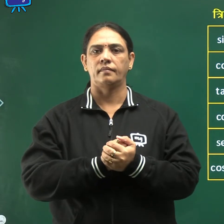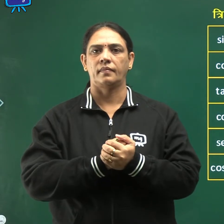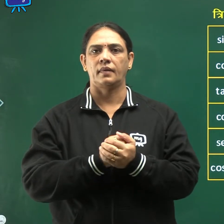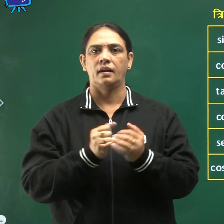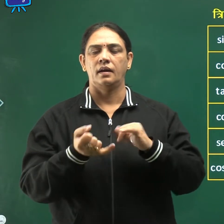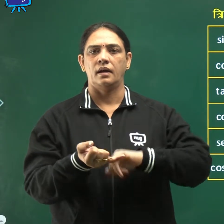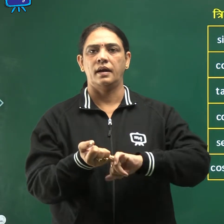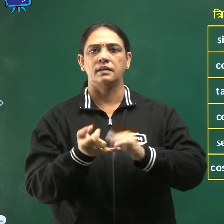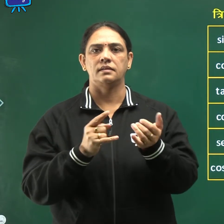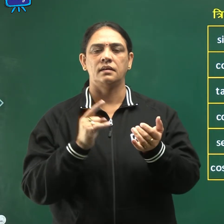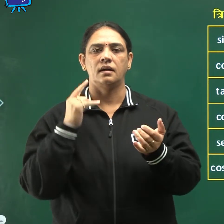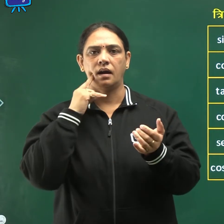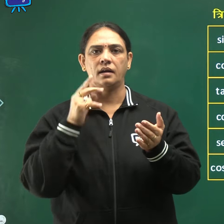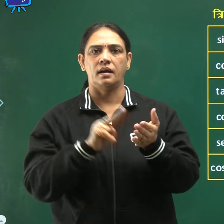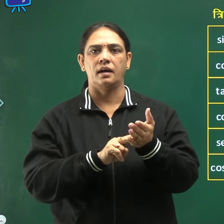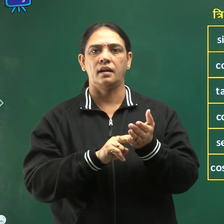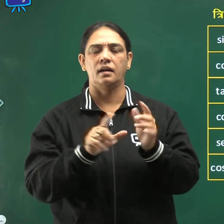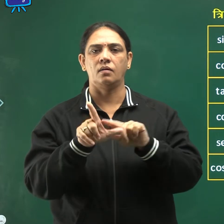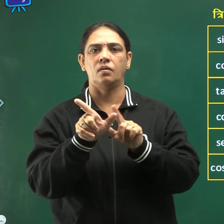साइन थीटा,